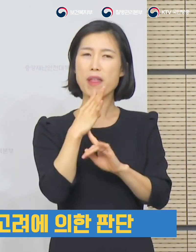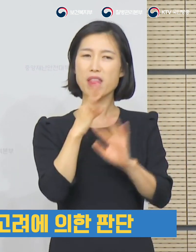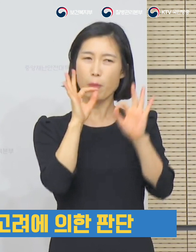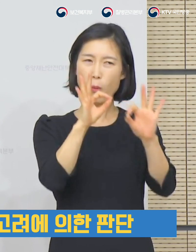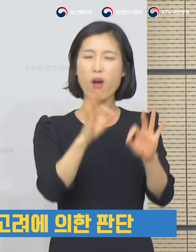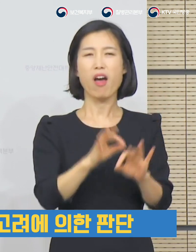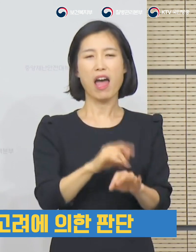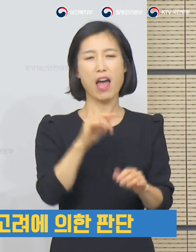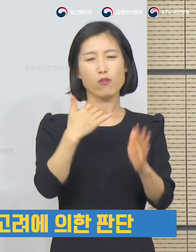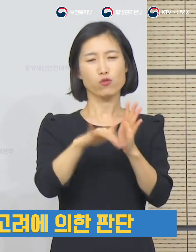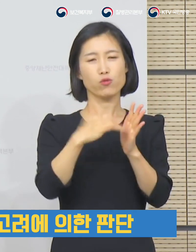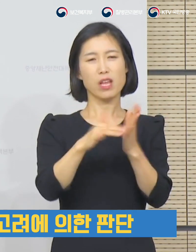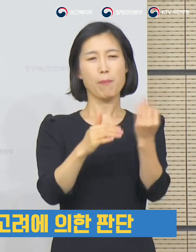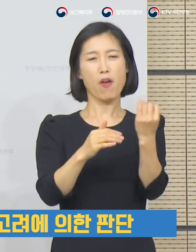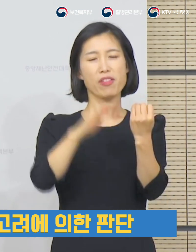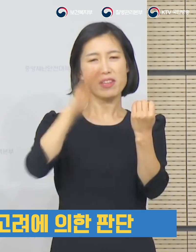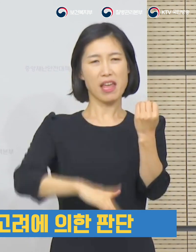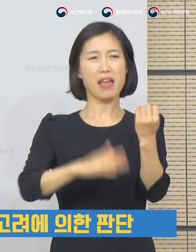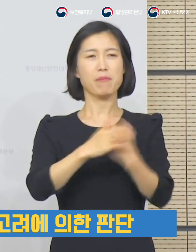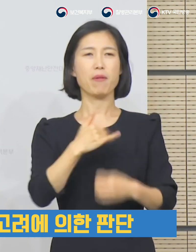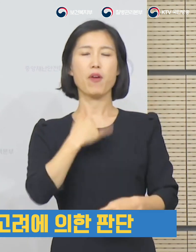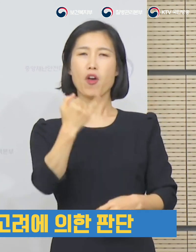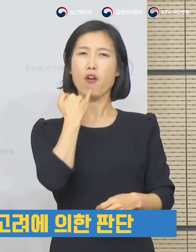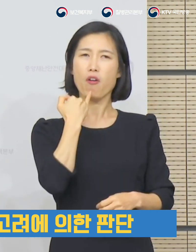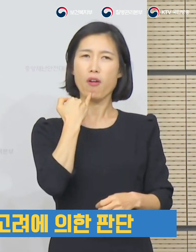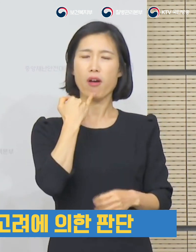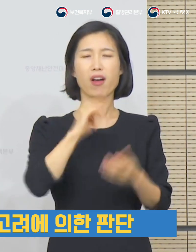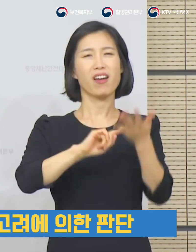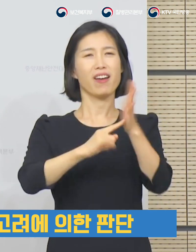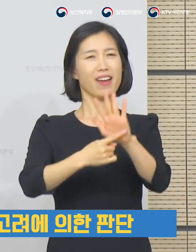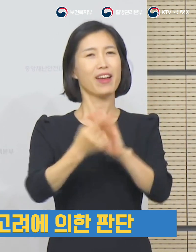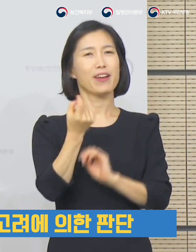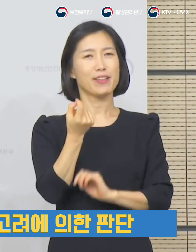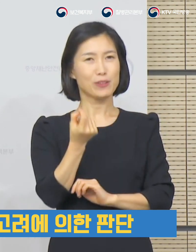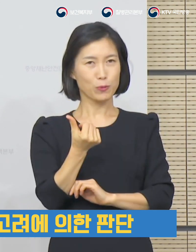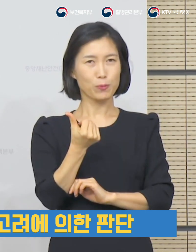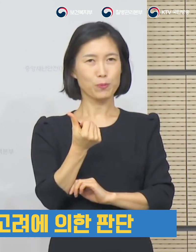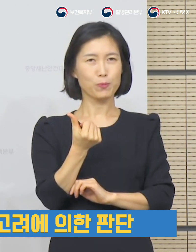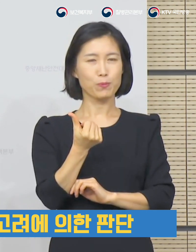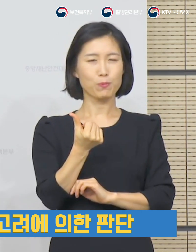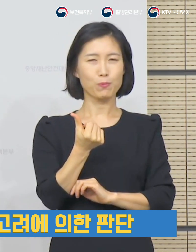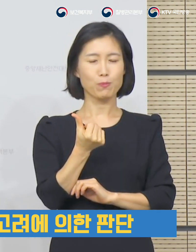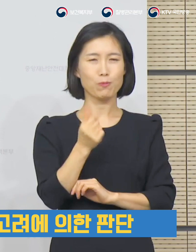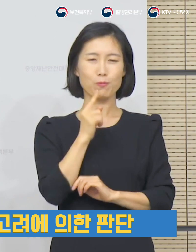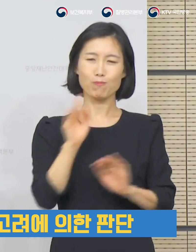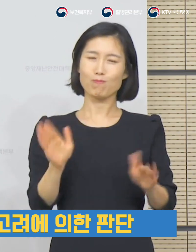되면 저희가 가능합니다, 이렇게 말씀드리는